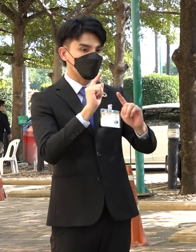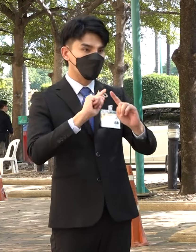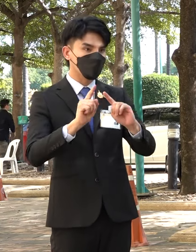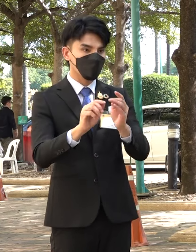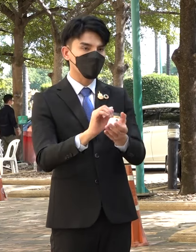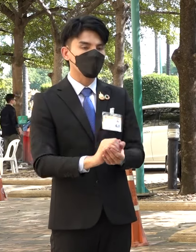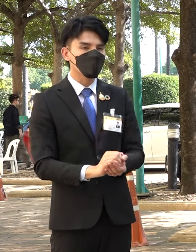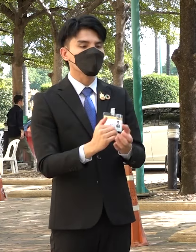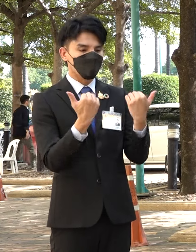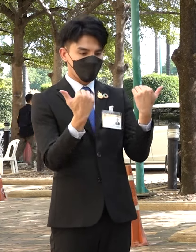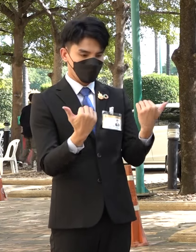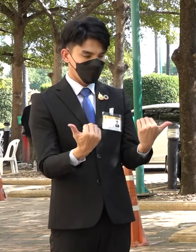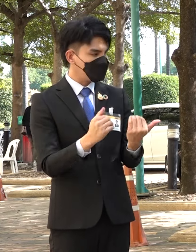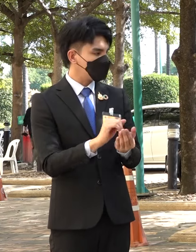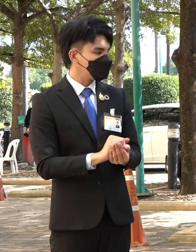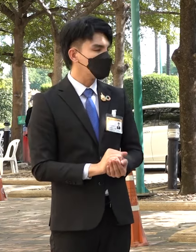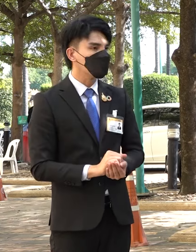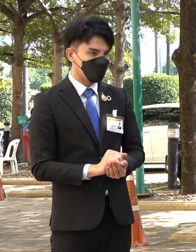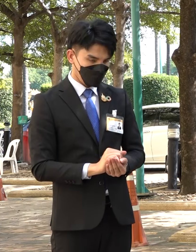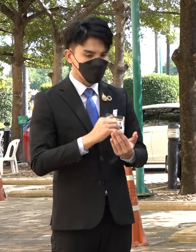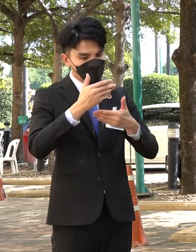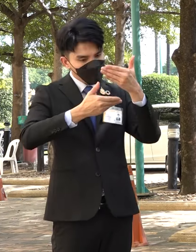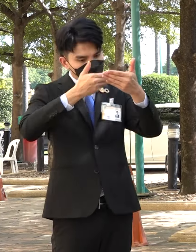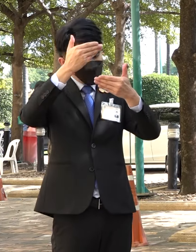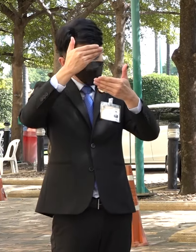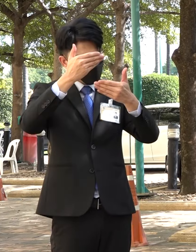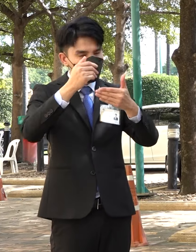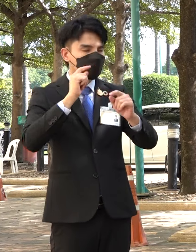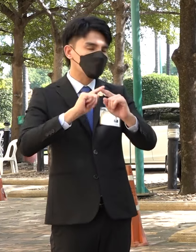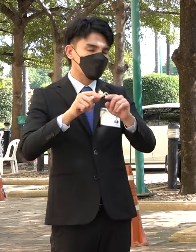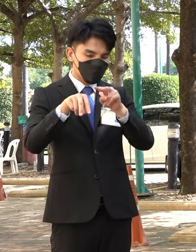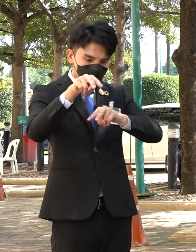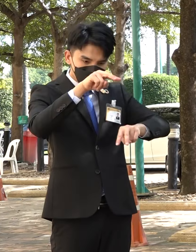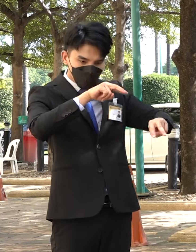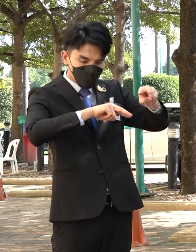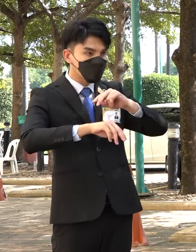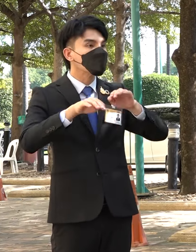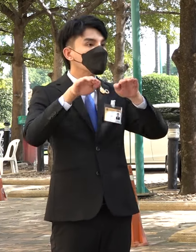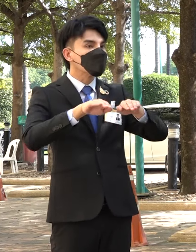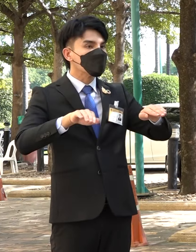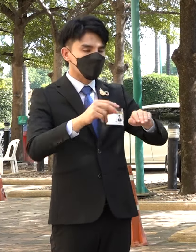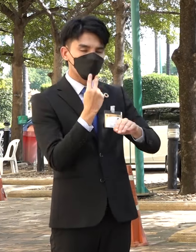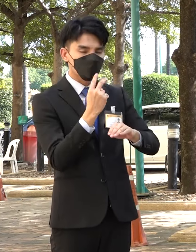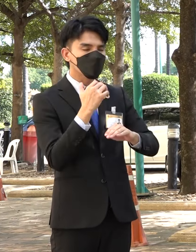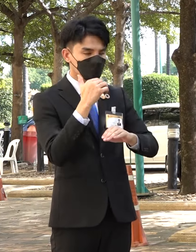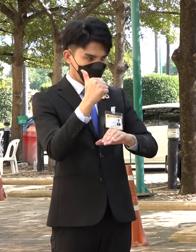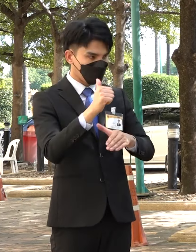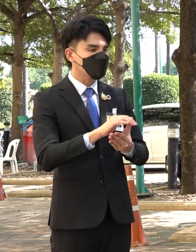ๆนะครับที่ทำมีเรียกว่ามีกิจกรรมเช่นนี้ขอให้ท่านดูแลเด็กที่อยู่ในความดูแลของท่าน